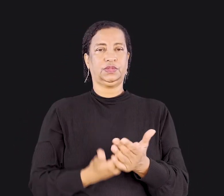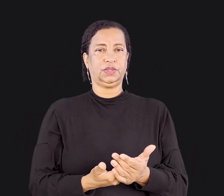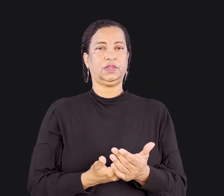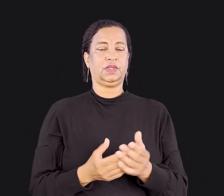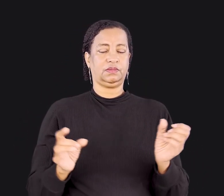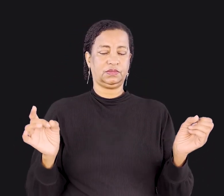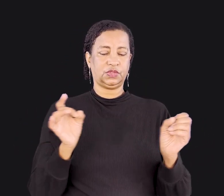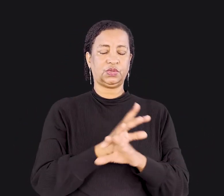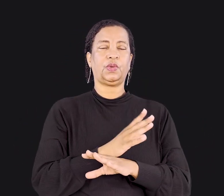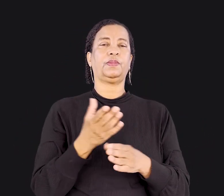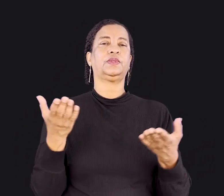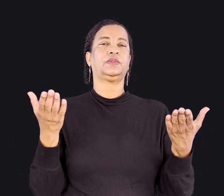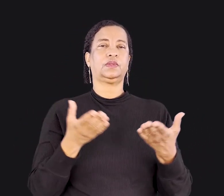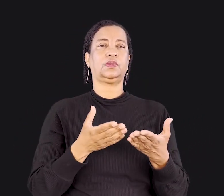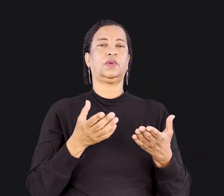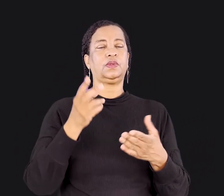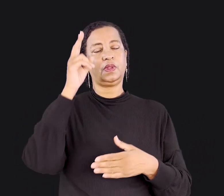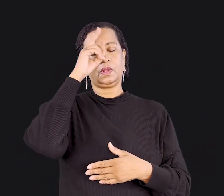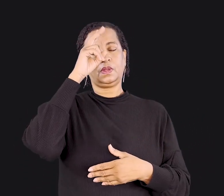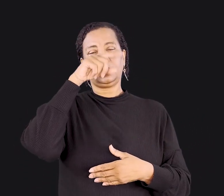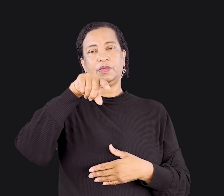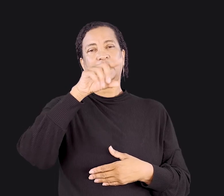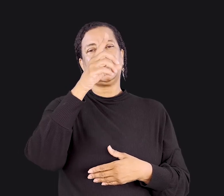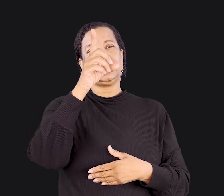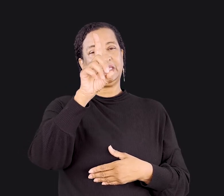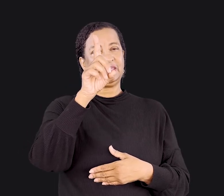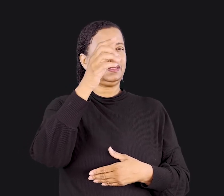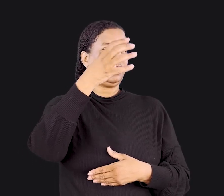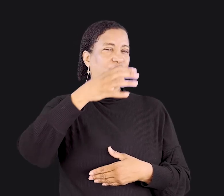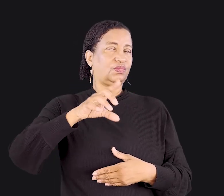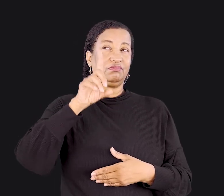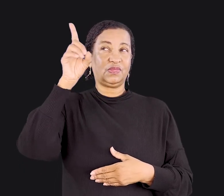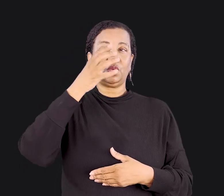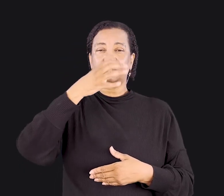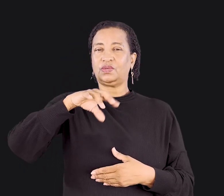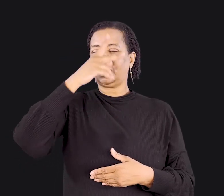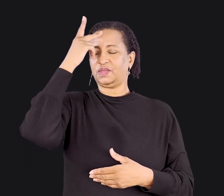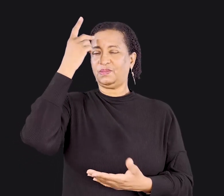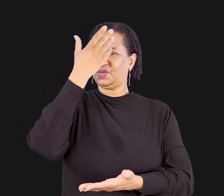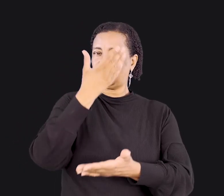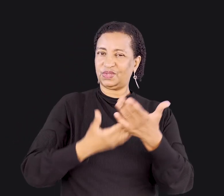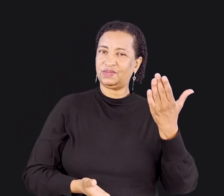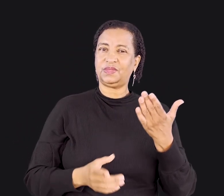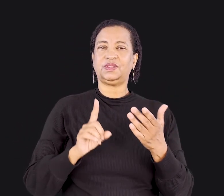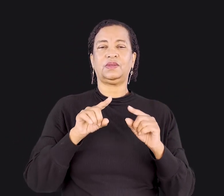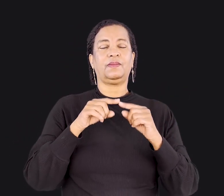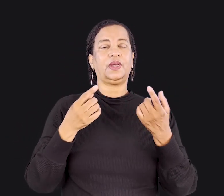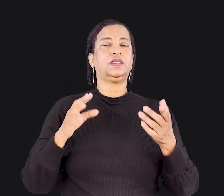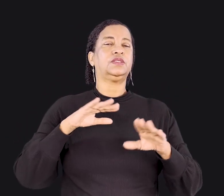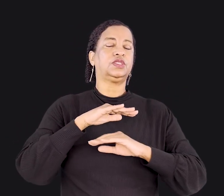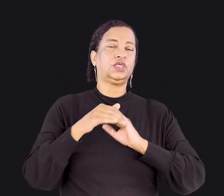Estou encerrando o programa, mas quero lembrar, Deus não quer que ninguém se perca, mas que todos cheguem ao